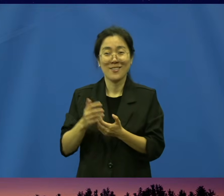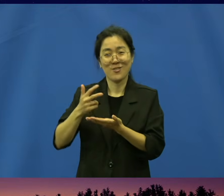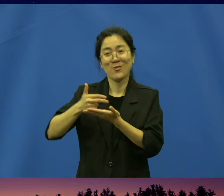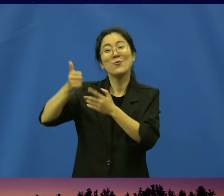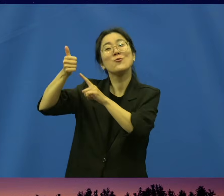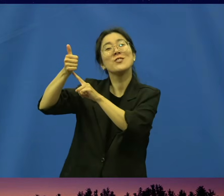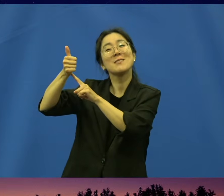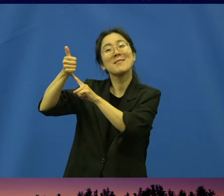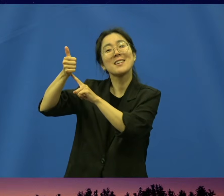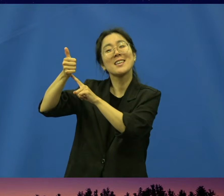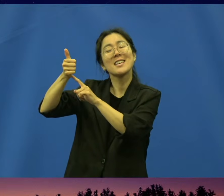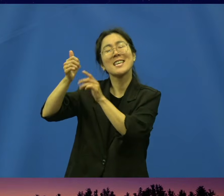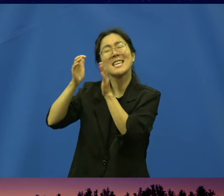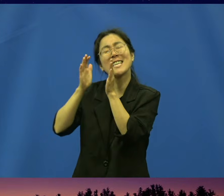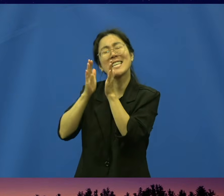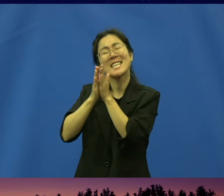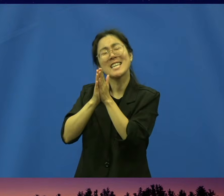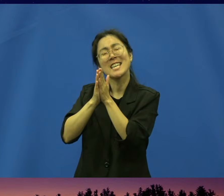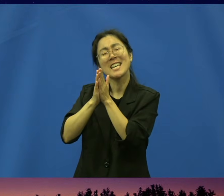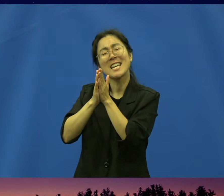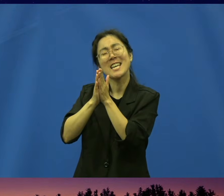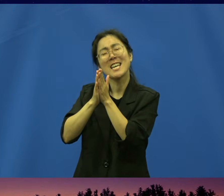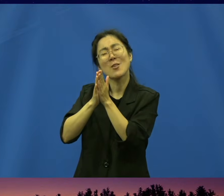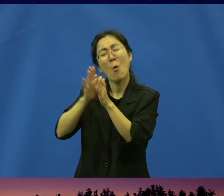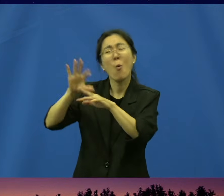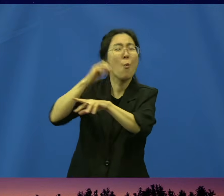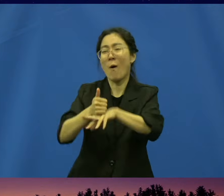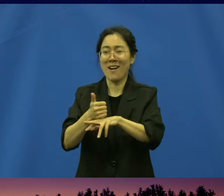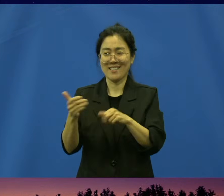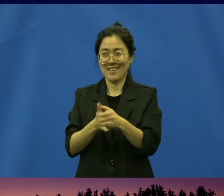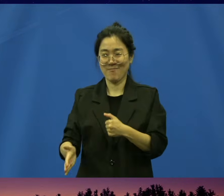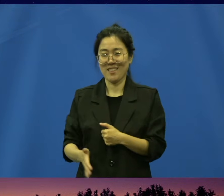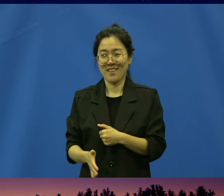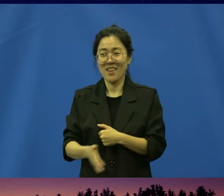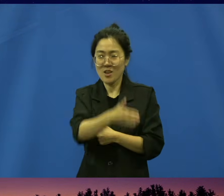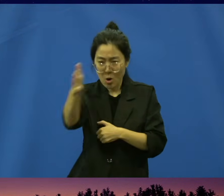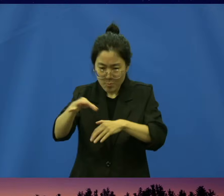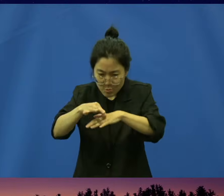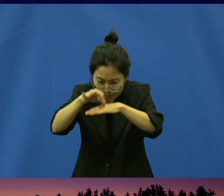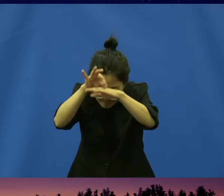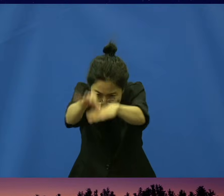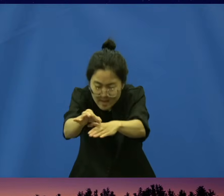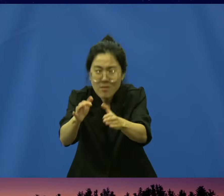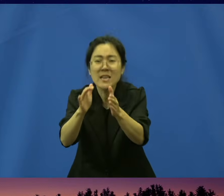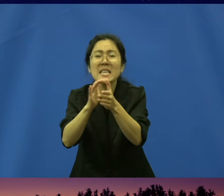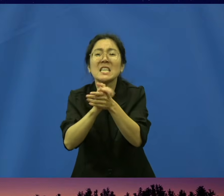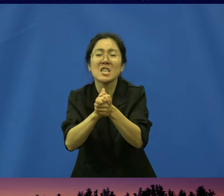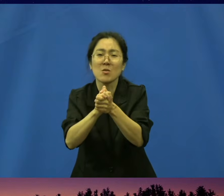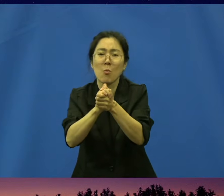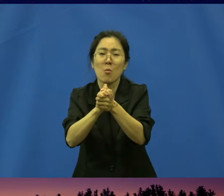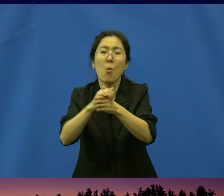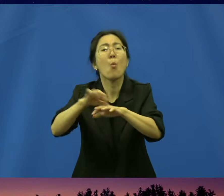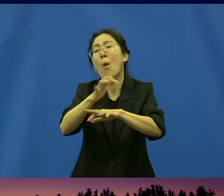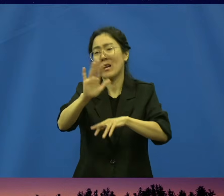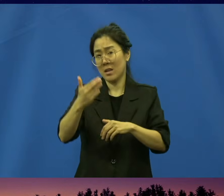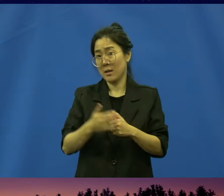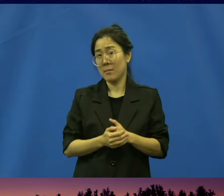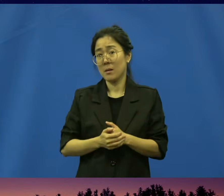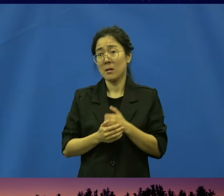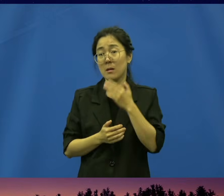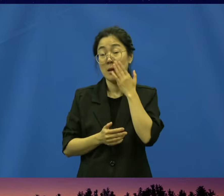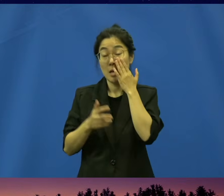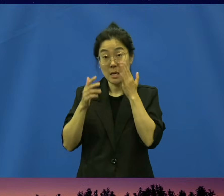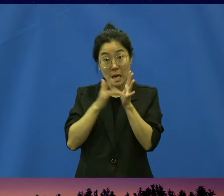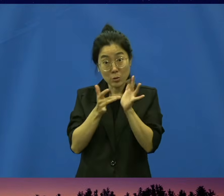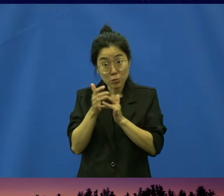사람이셨습니다. 새벽 미명에 일어나서 기도하시고 밤이 맞도록 기도하시고 무시로 기도하셨습니다. 십자가의 죽음이 다가오는